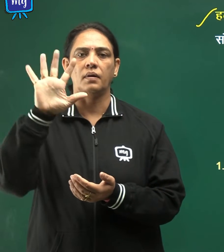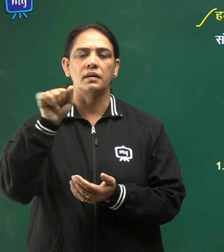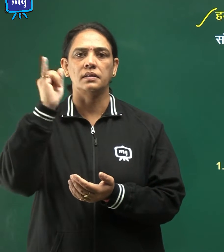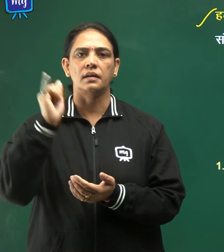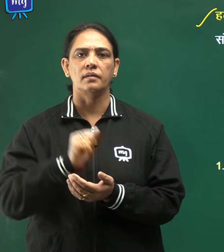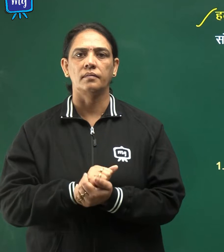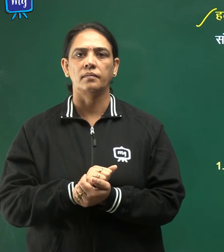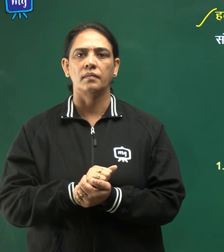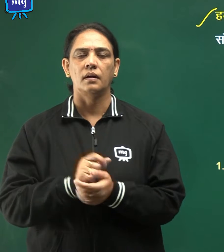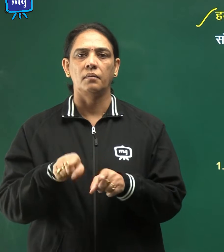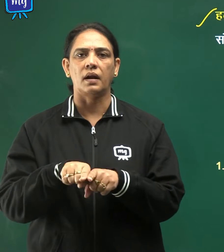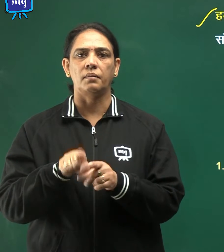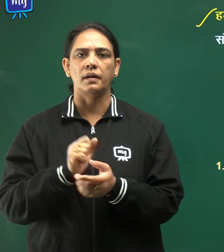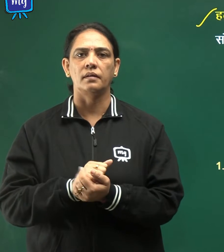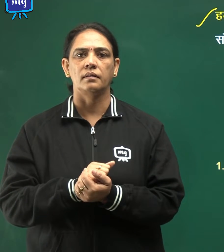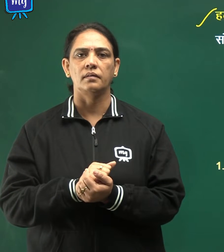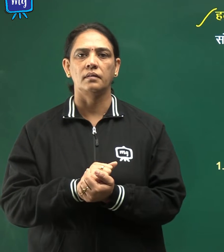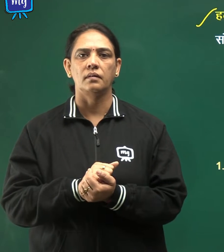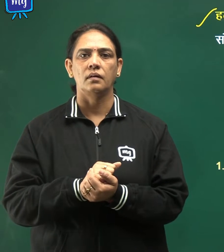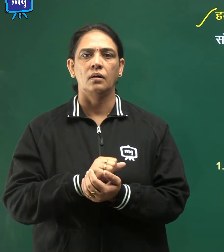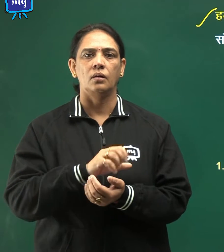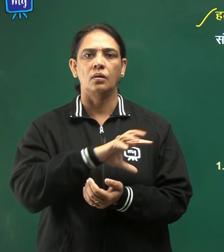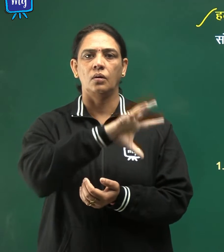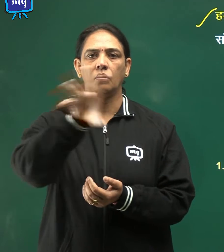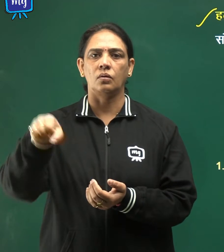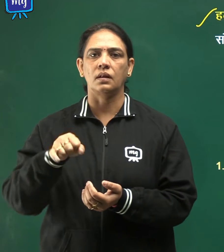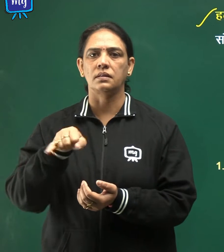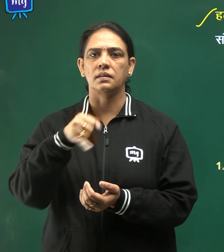6 बराबर कुल 6।